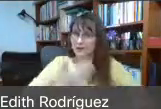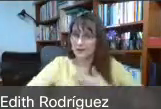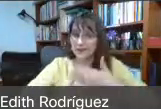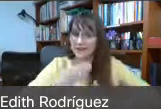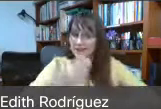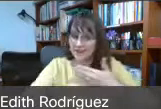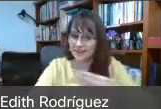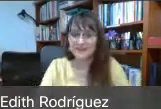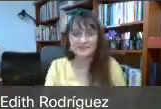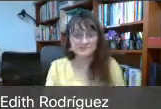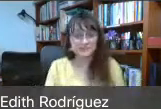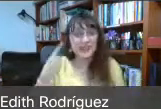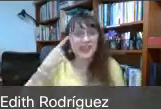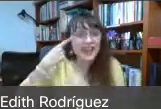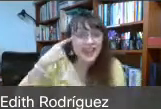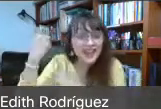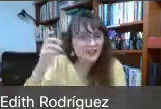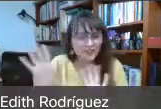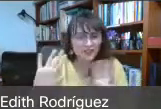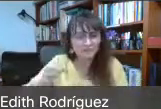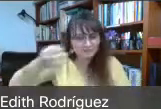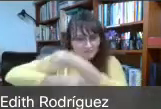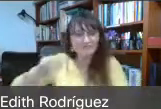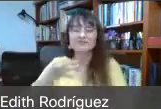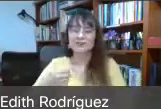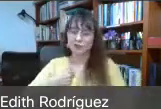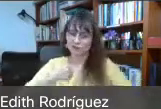fui entendiendo que se manejaba así en la literatura.